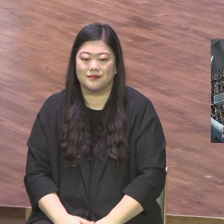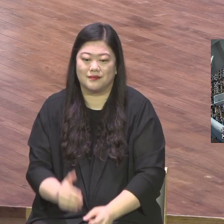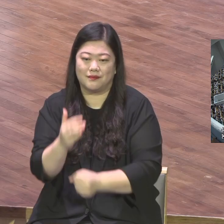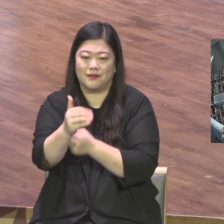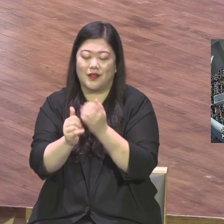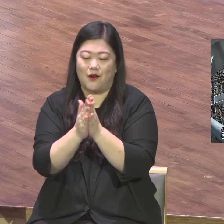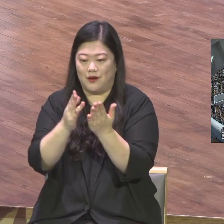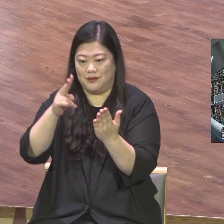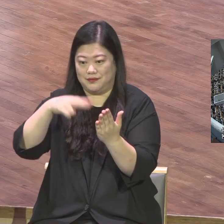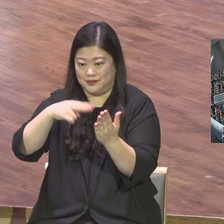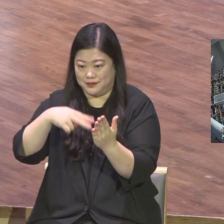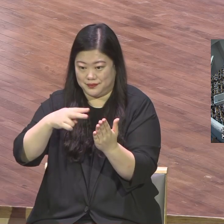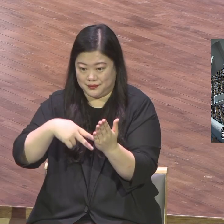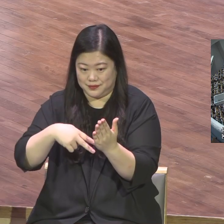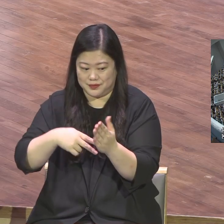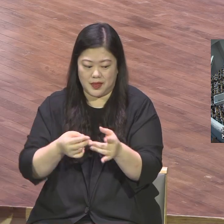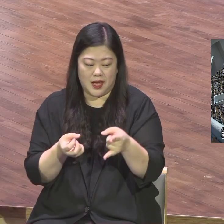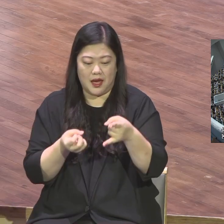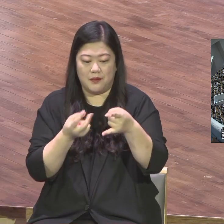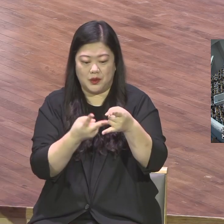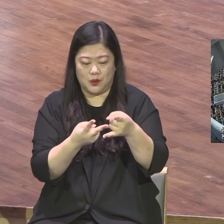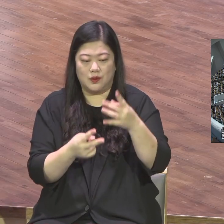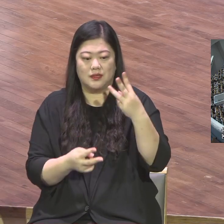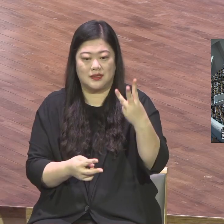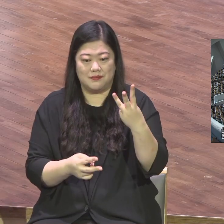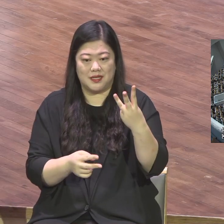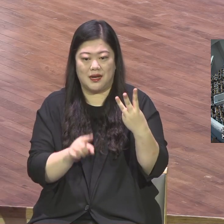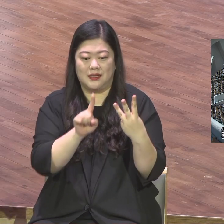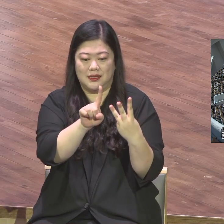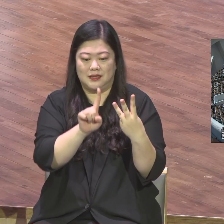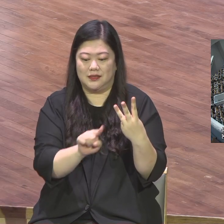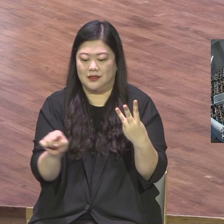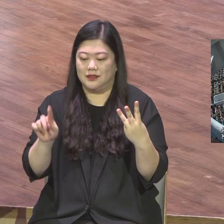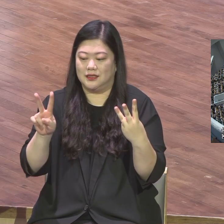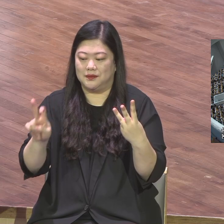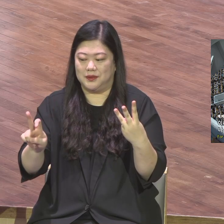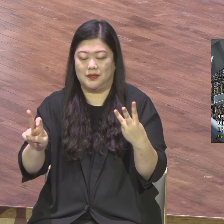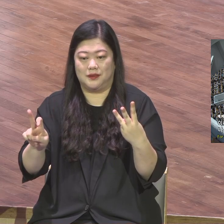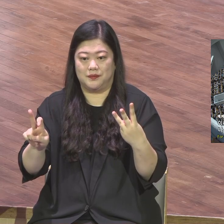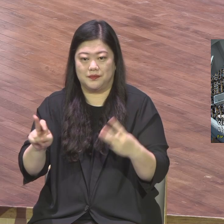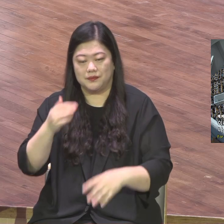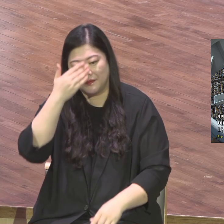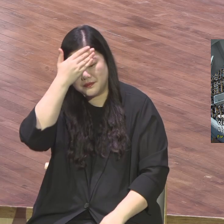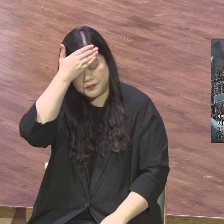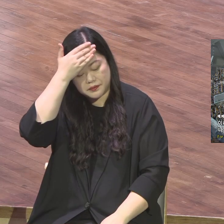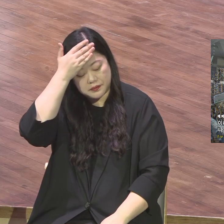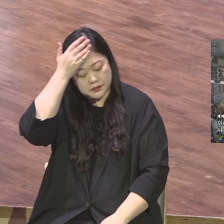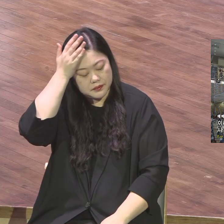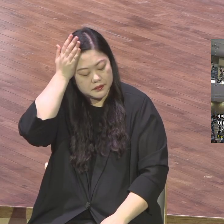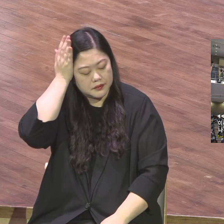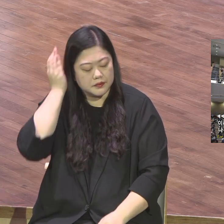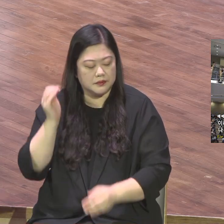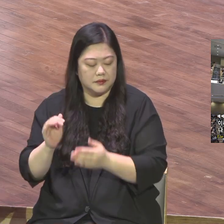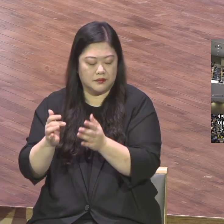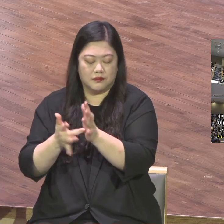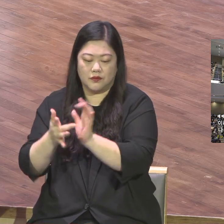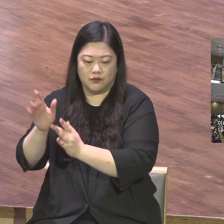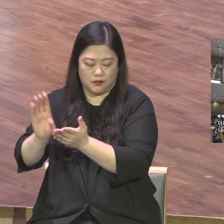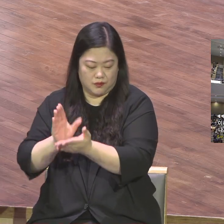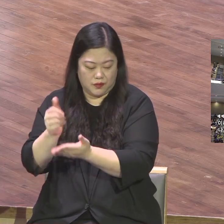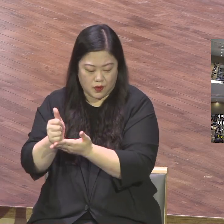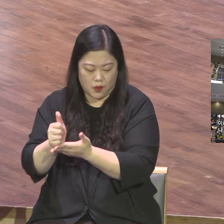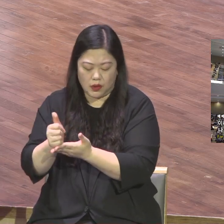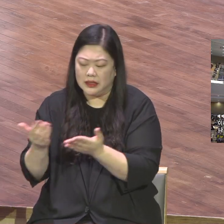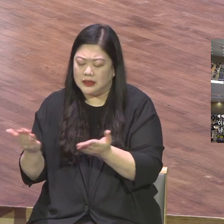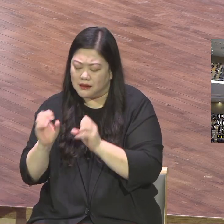고 승리할 하나님 말씀은 에베소 3장 1절에서 12절 말씀입니다. 이러므로 그리스도 예수의 일로 너희 이방인을